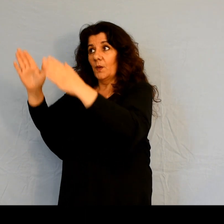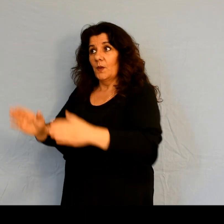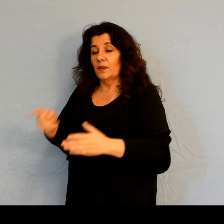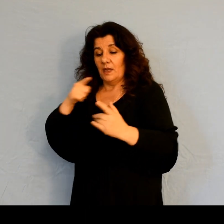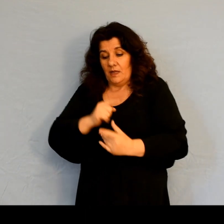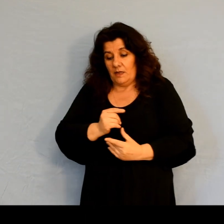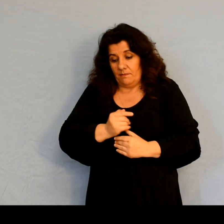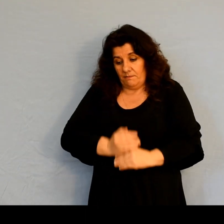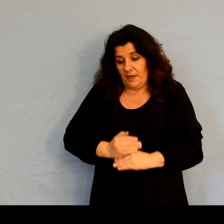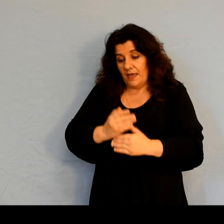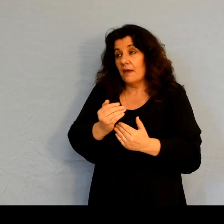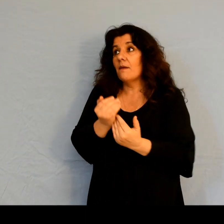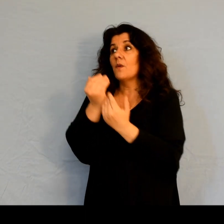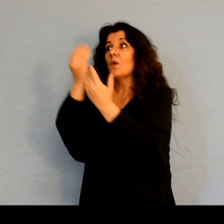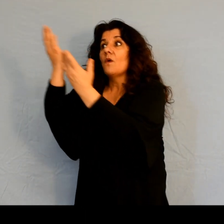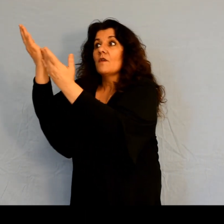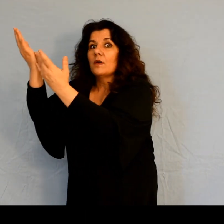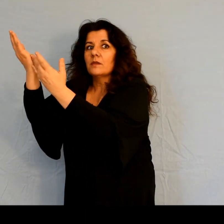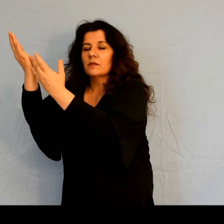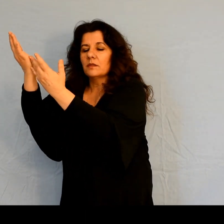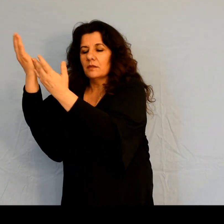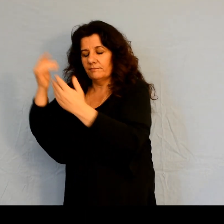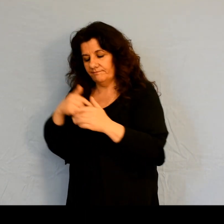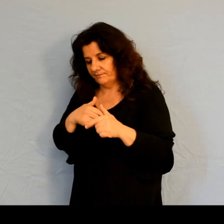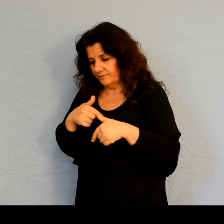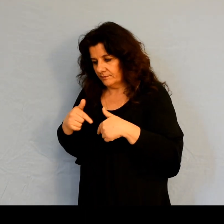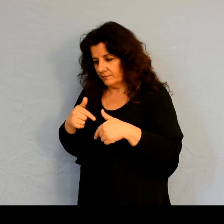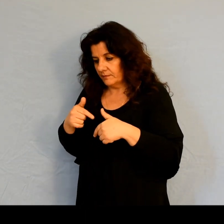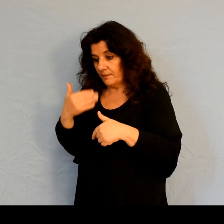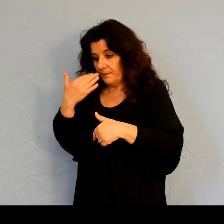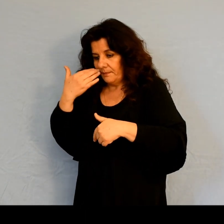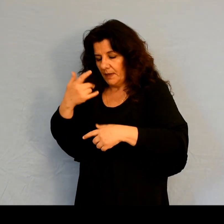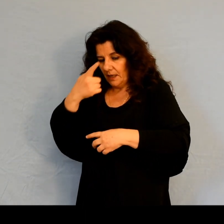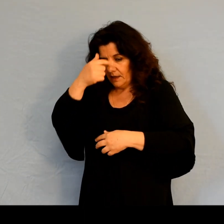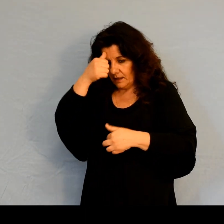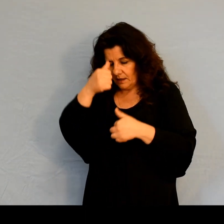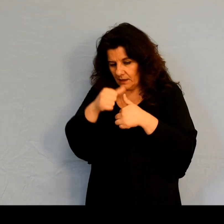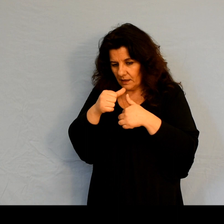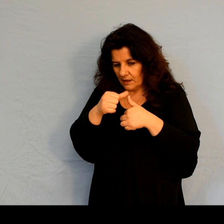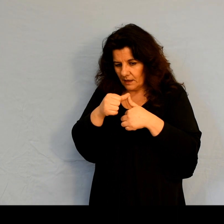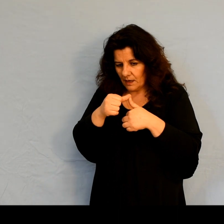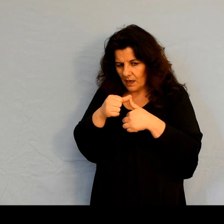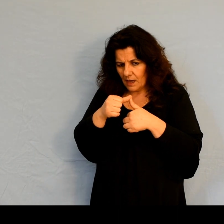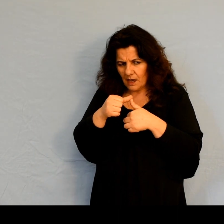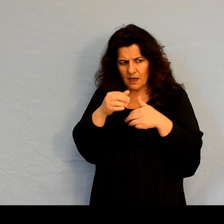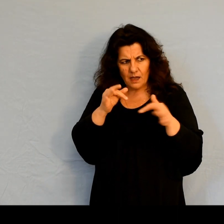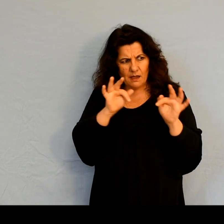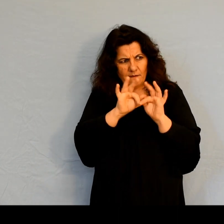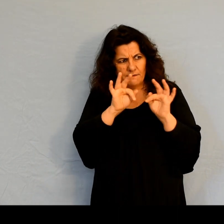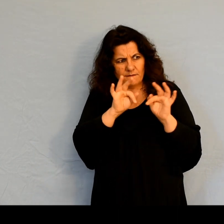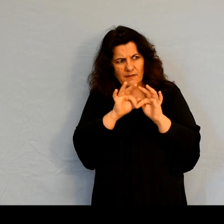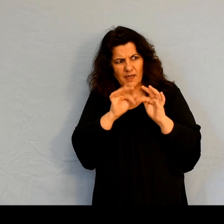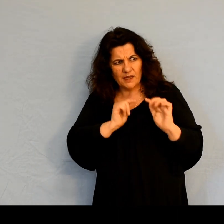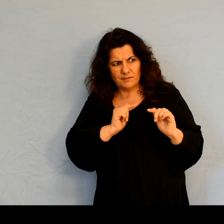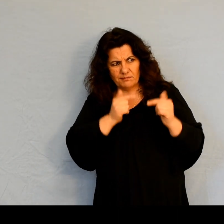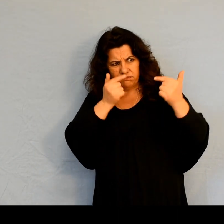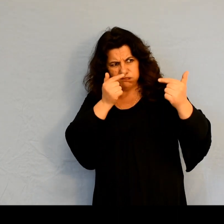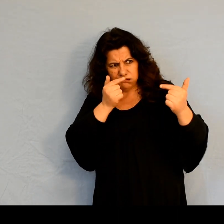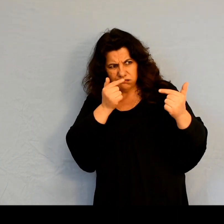toi, laisse ton offrande là, devant l'autel. Va d'abord te réconcilier